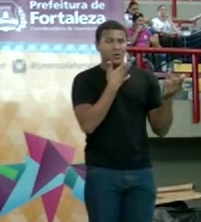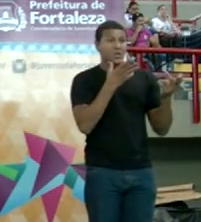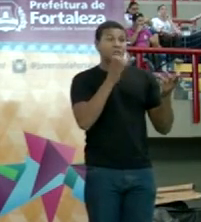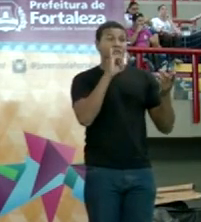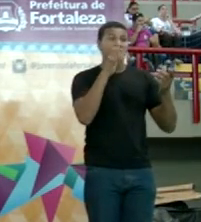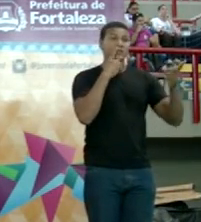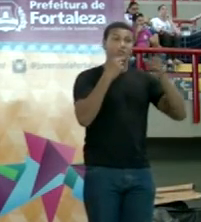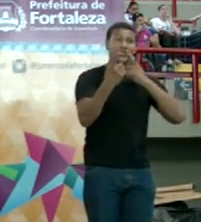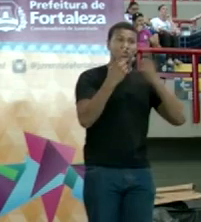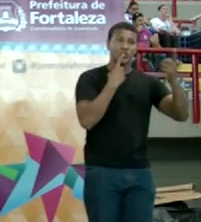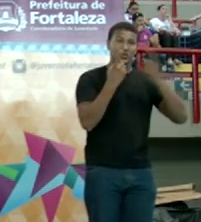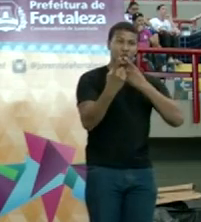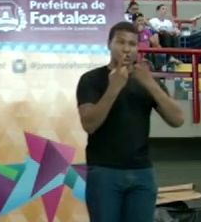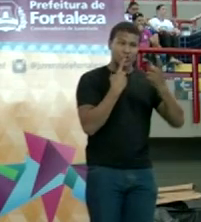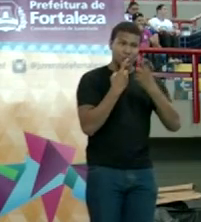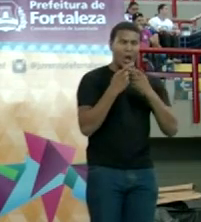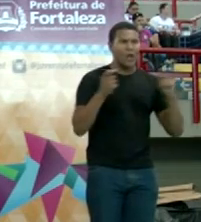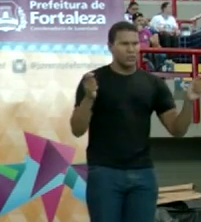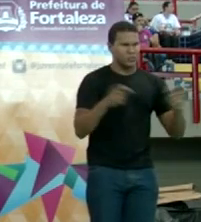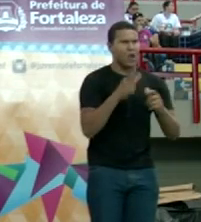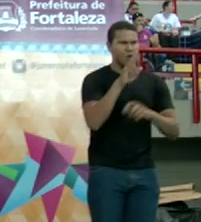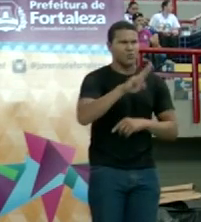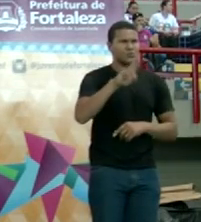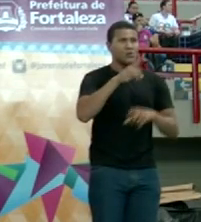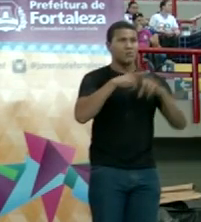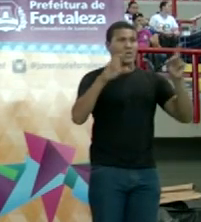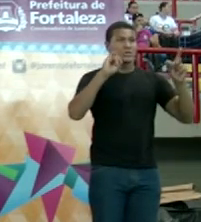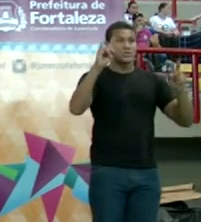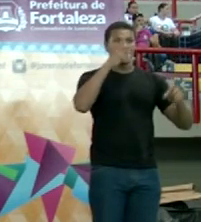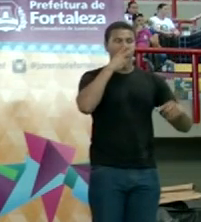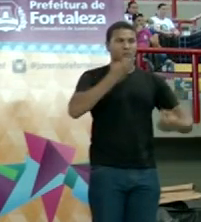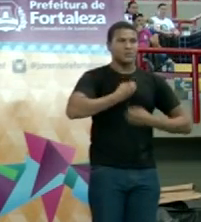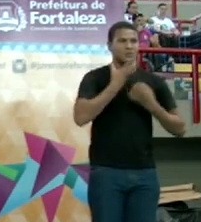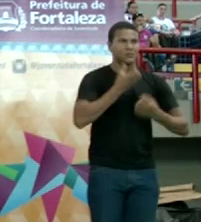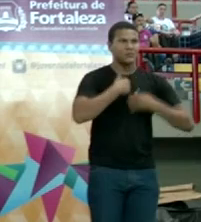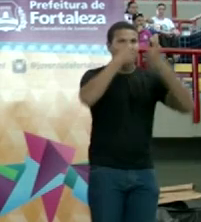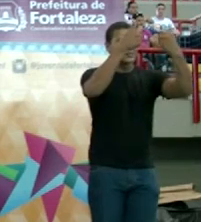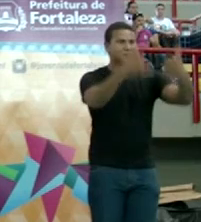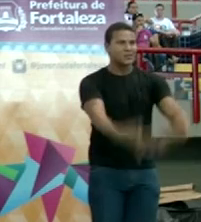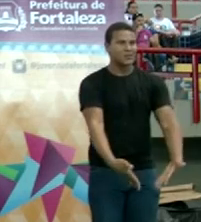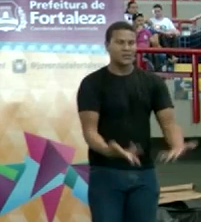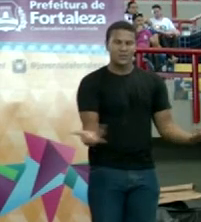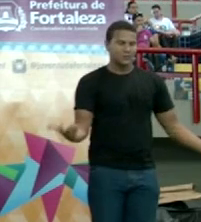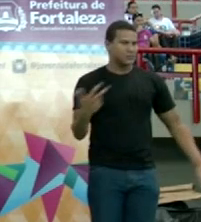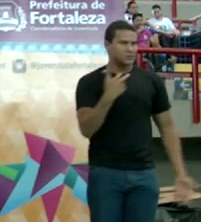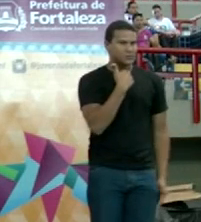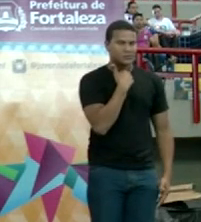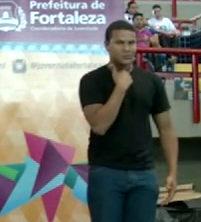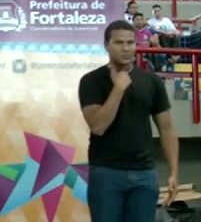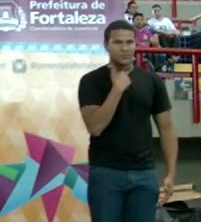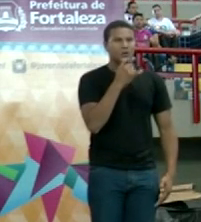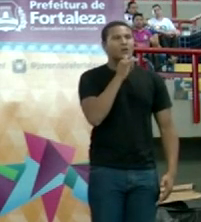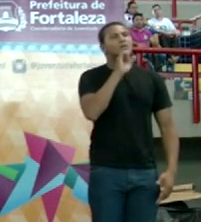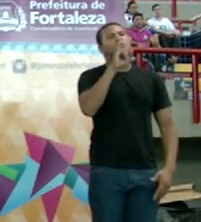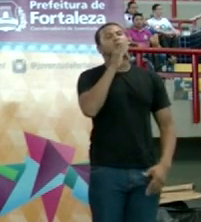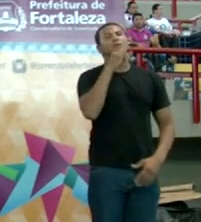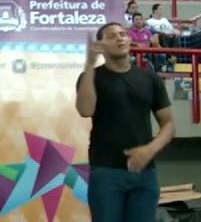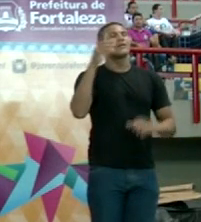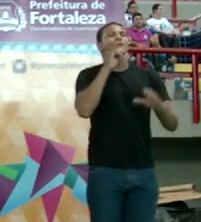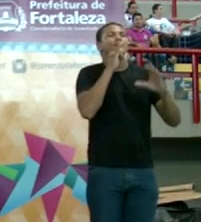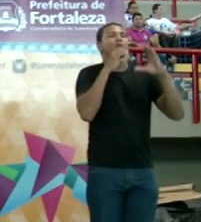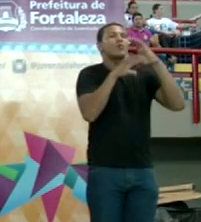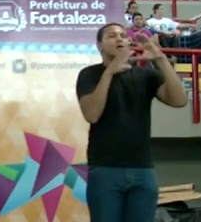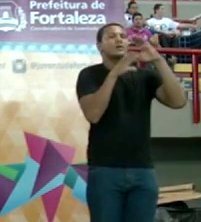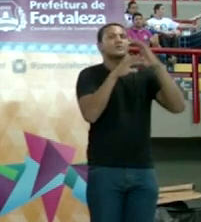jamais. Tá certo? Por exemplo, eu estou fazendo vestibular da UES. Aí é para fazer uma crônica. E se